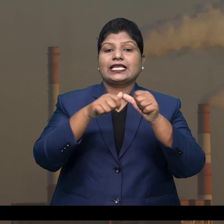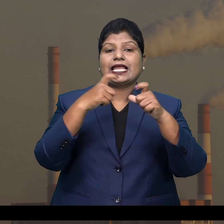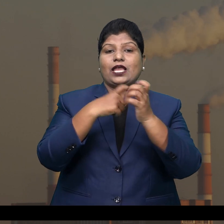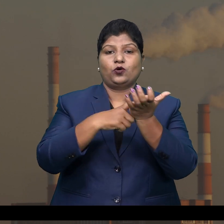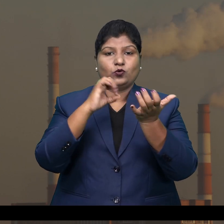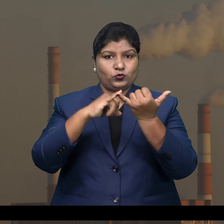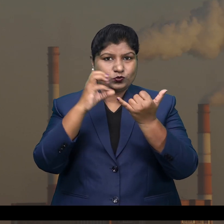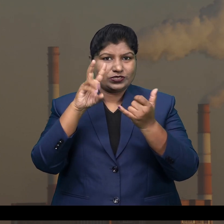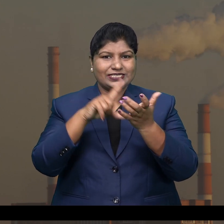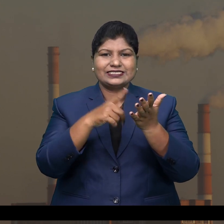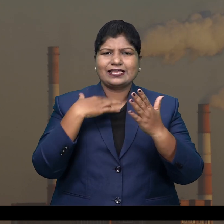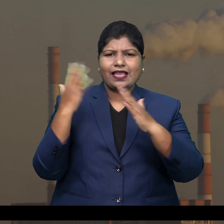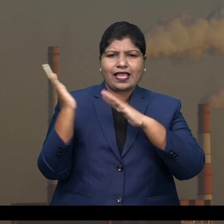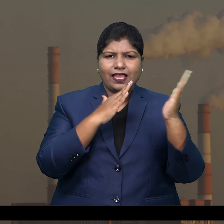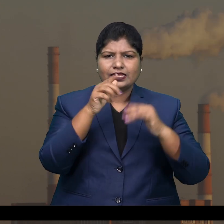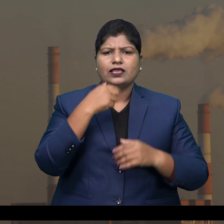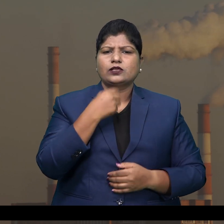ఏరోసోల్స్,